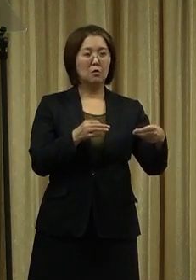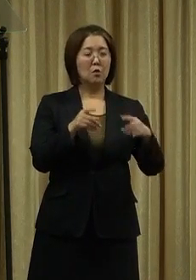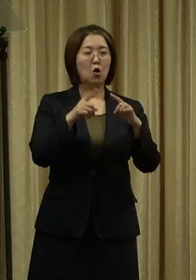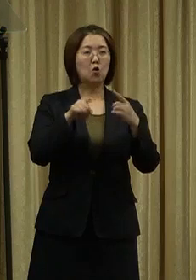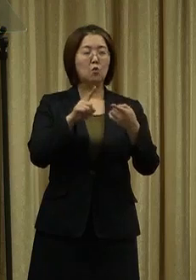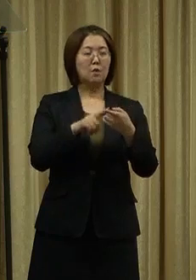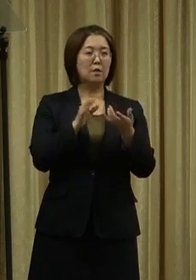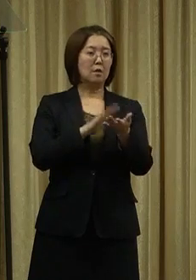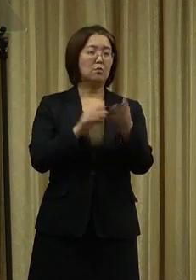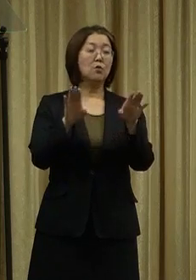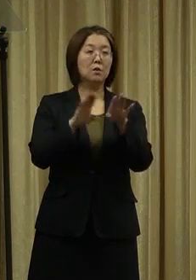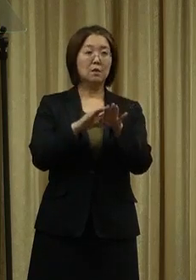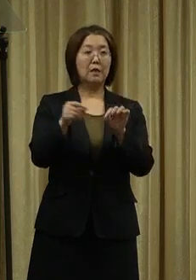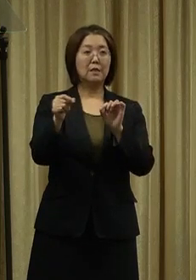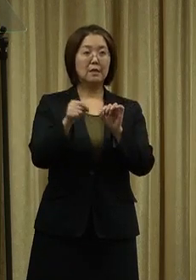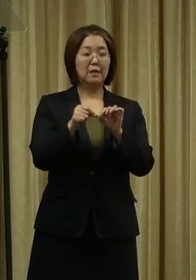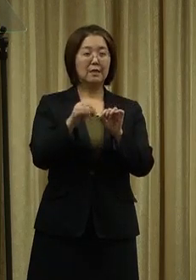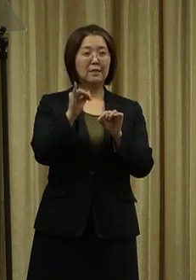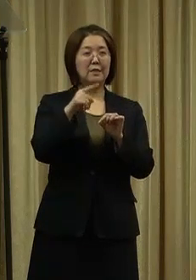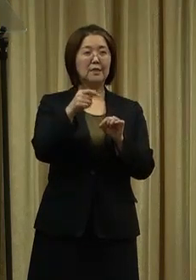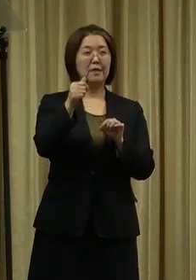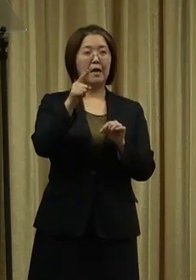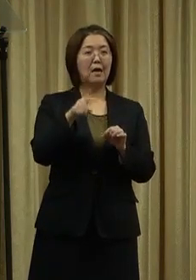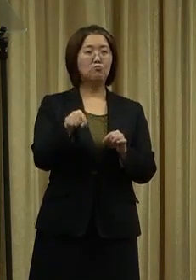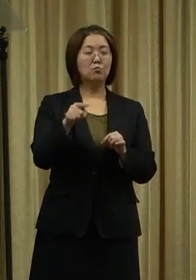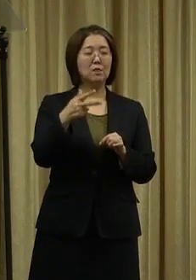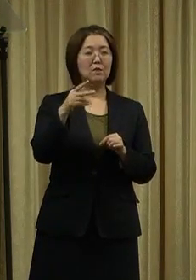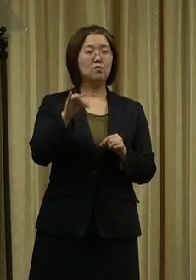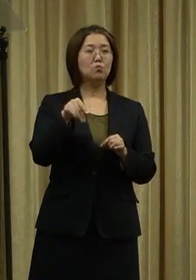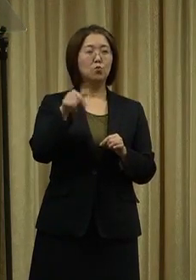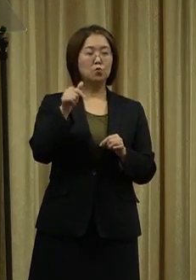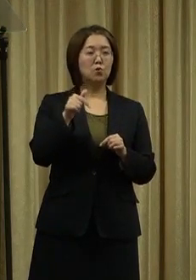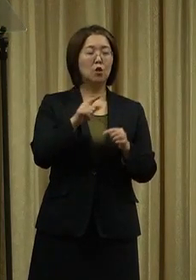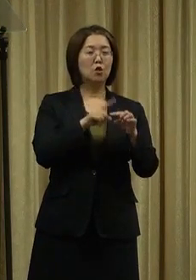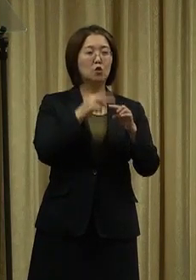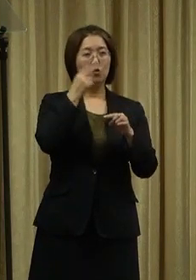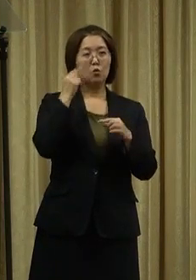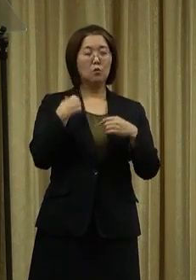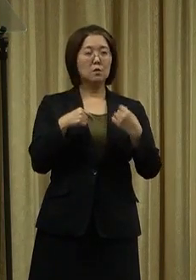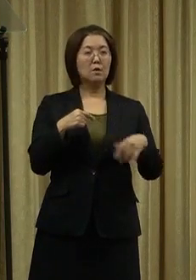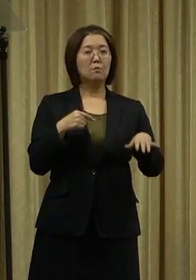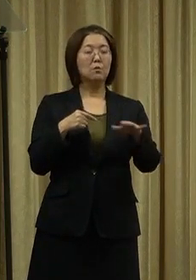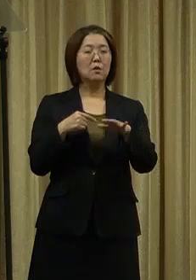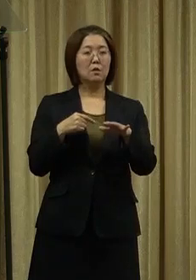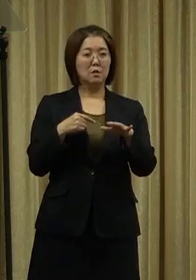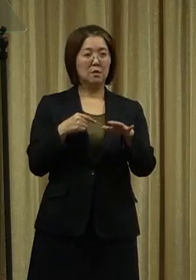での短期インターンシップの中高生向けの薬学の、